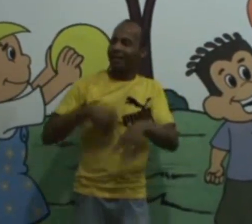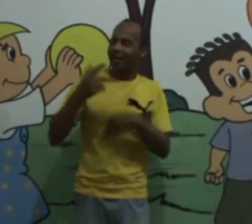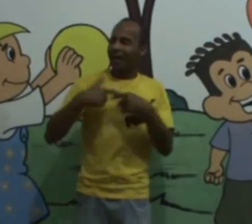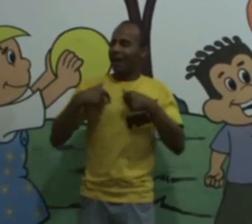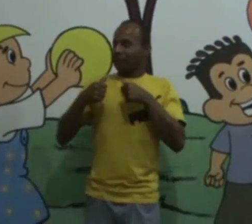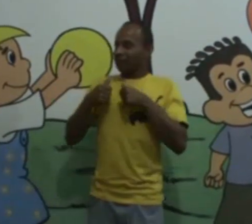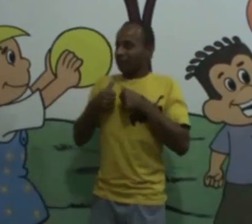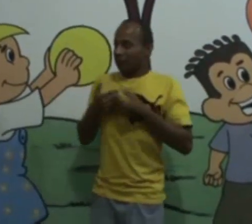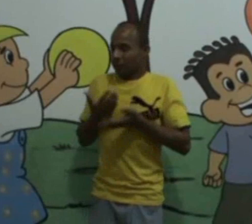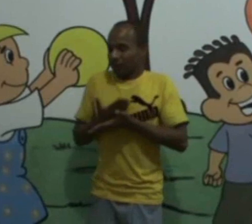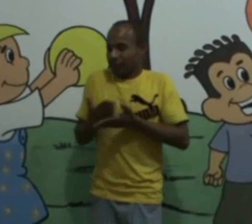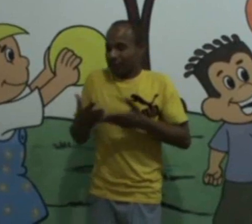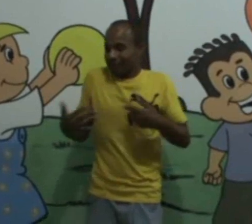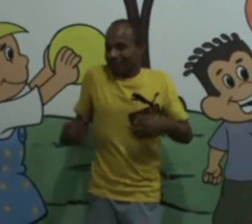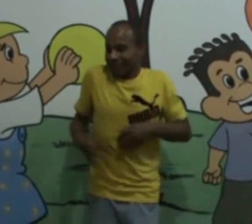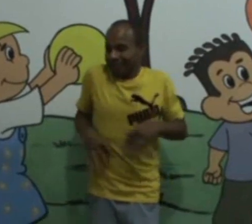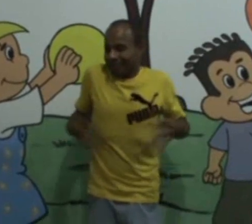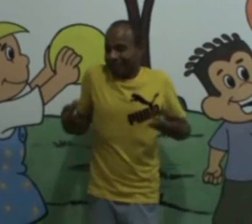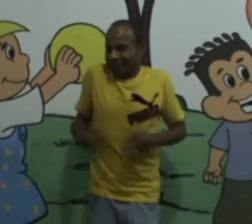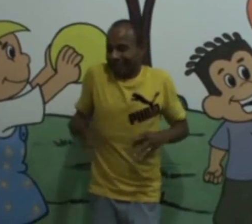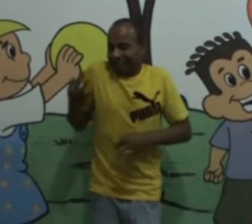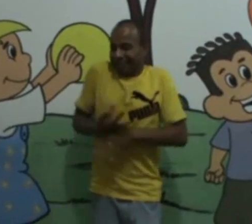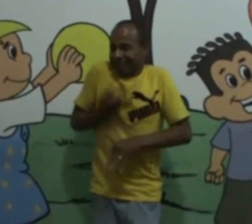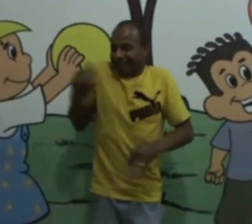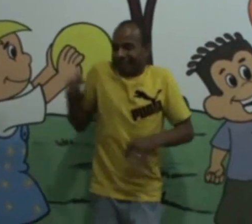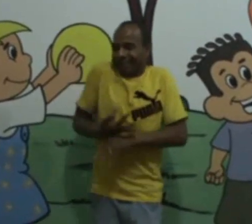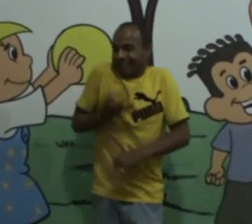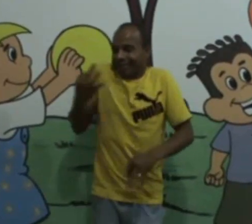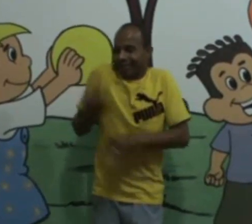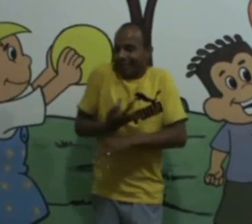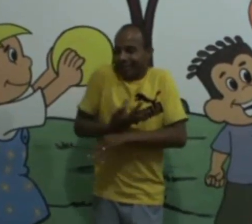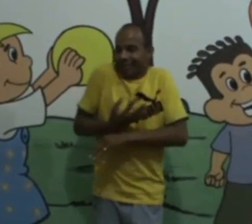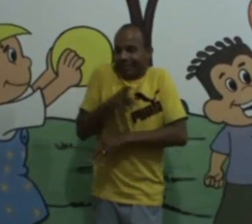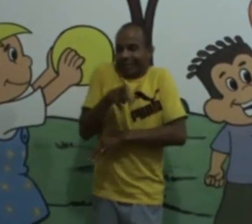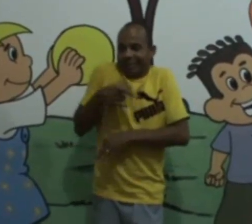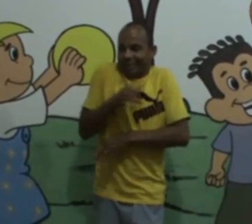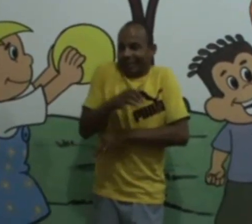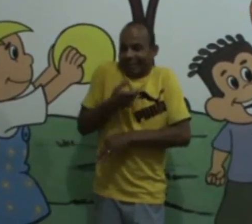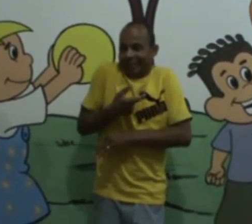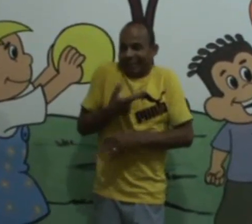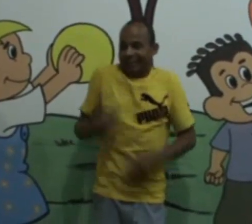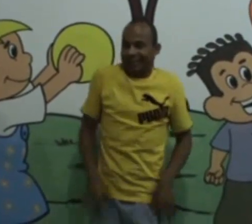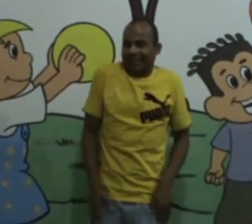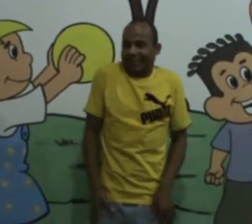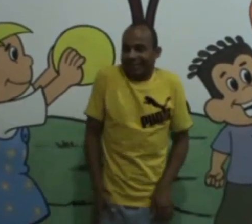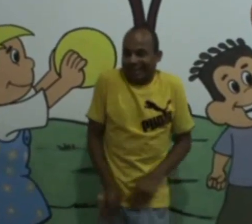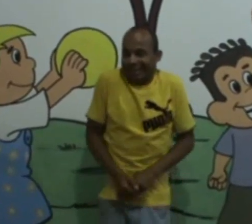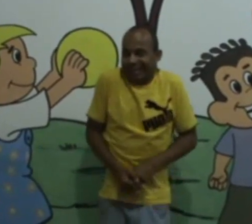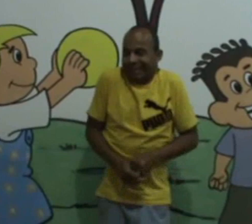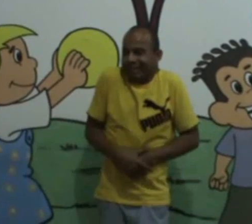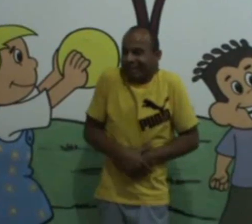aí vieram os problemas. Fui ficando com a maior vontade de fazer xixi.